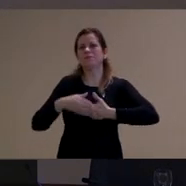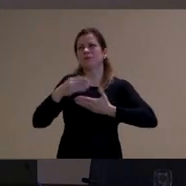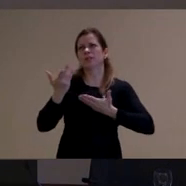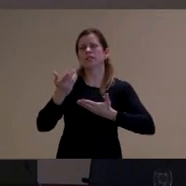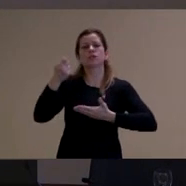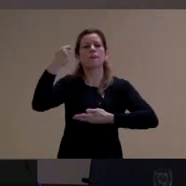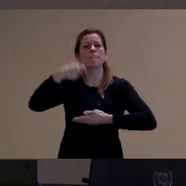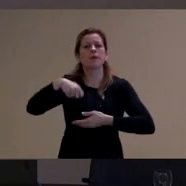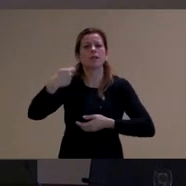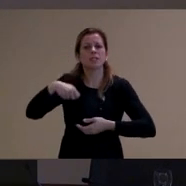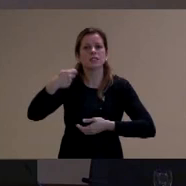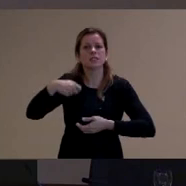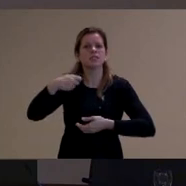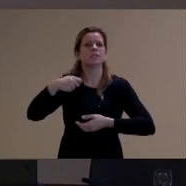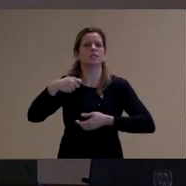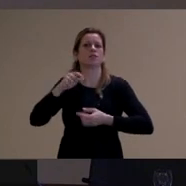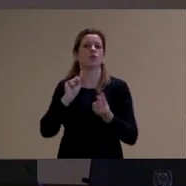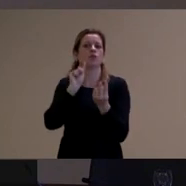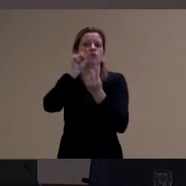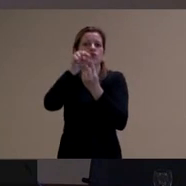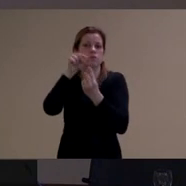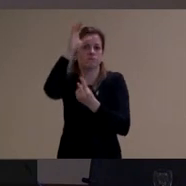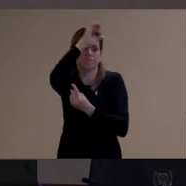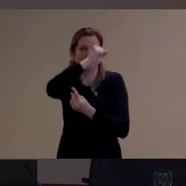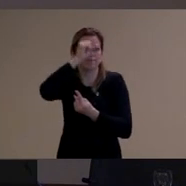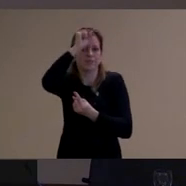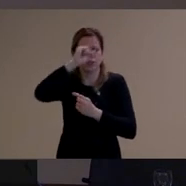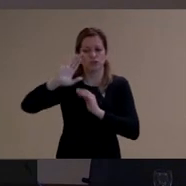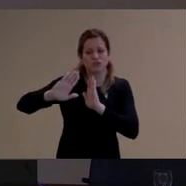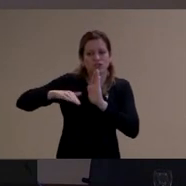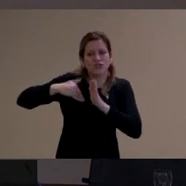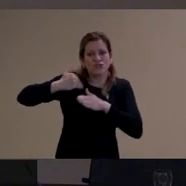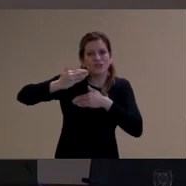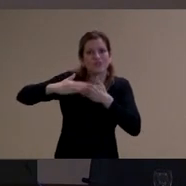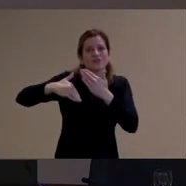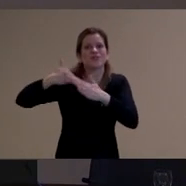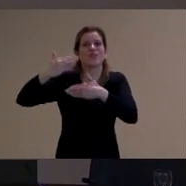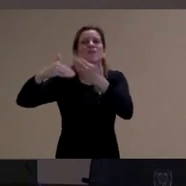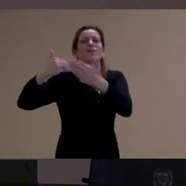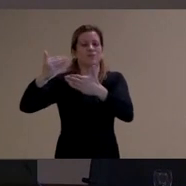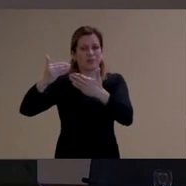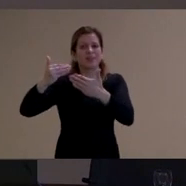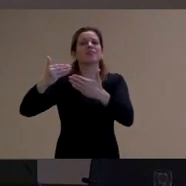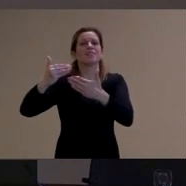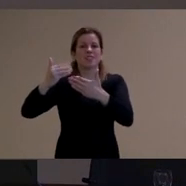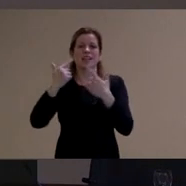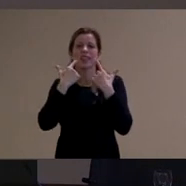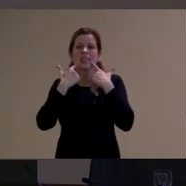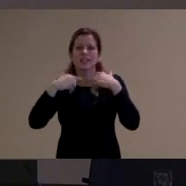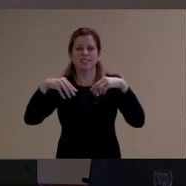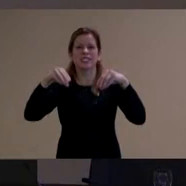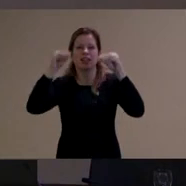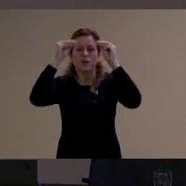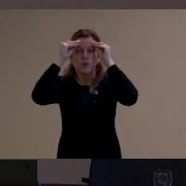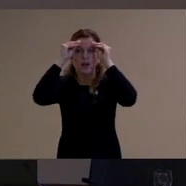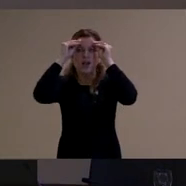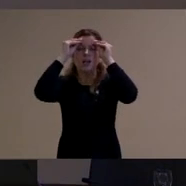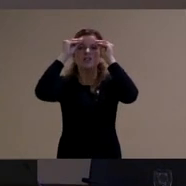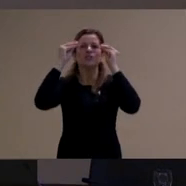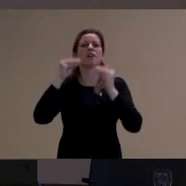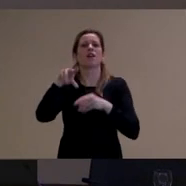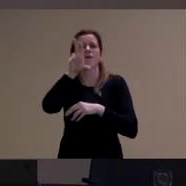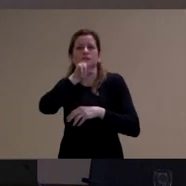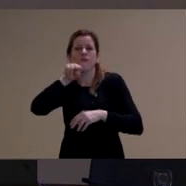precisão nos objetivos de aprendizagem e desenvolvimento né na linguagem oral e escrita né